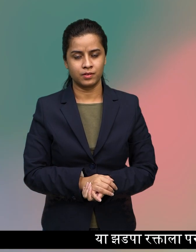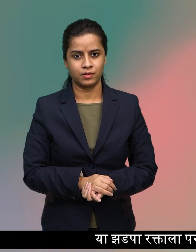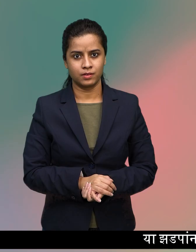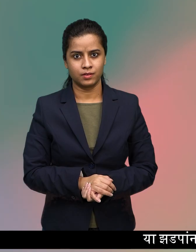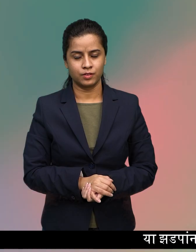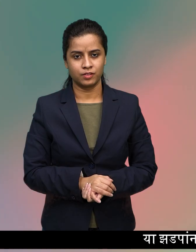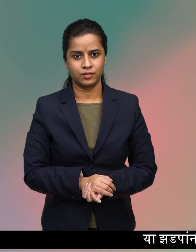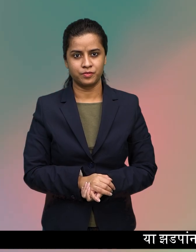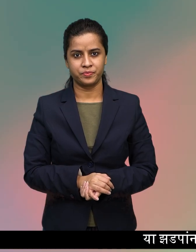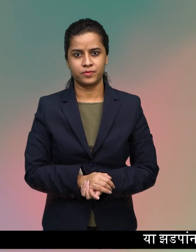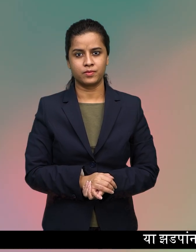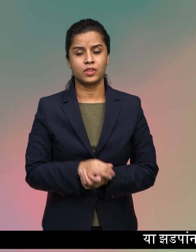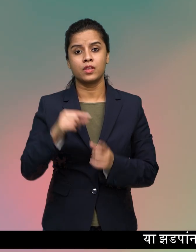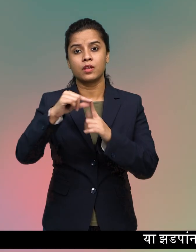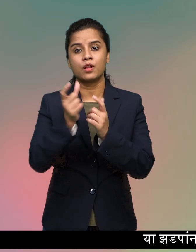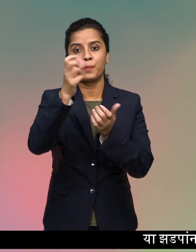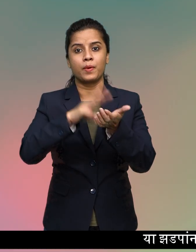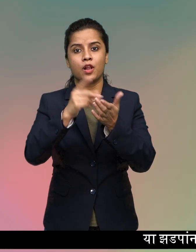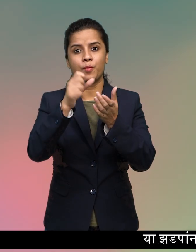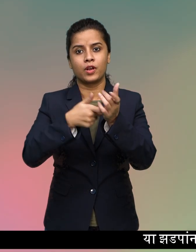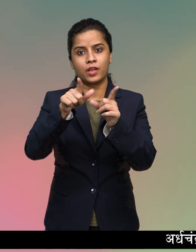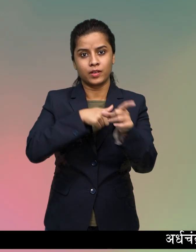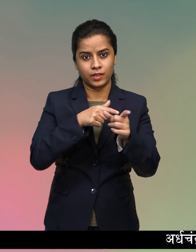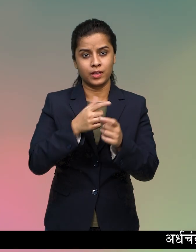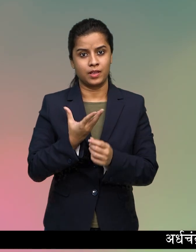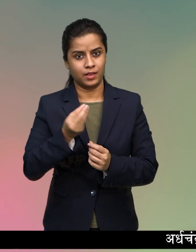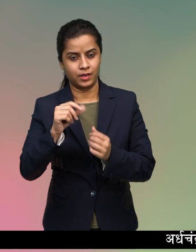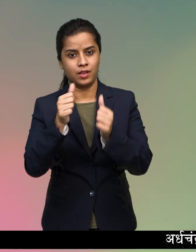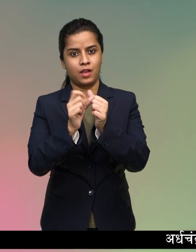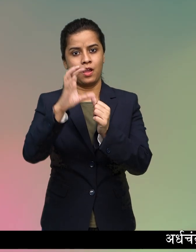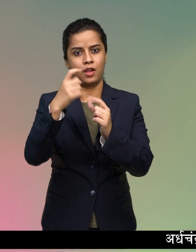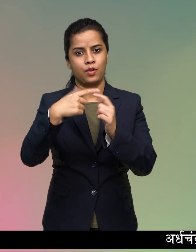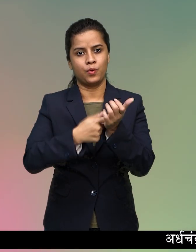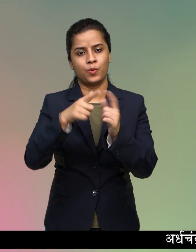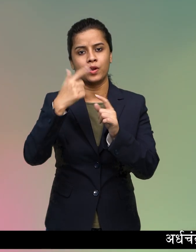या झडपांना फुफ्फुसीय आणि महाधमनी अर्धचंद्राकृती झडपा म्हणतात.